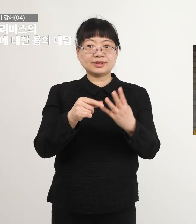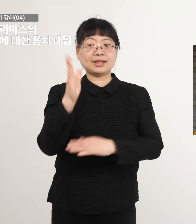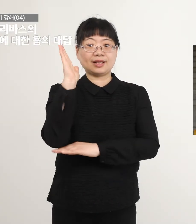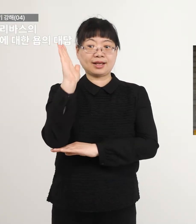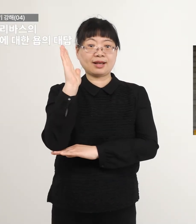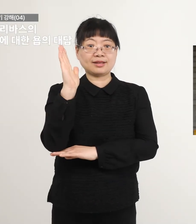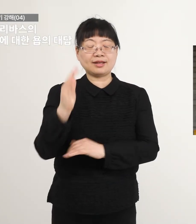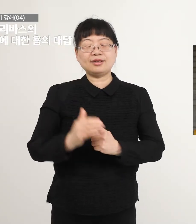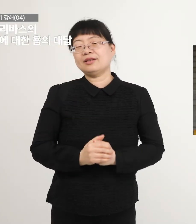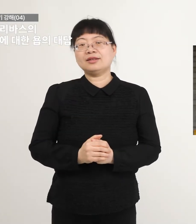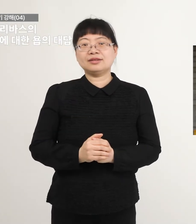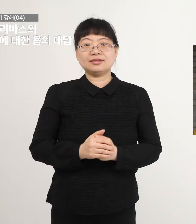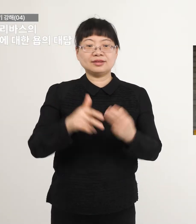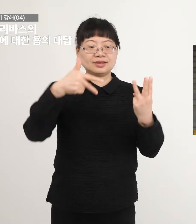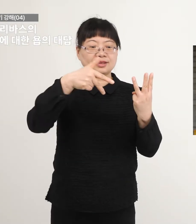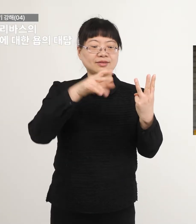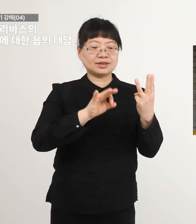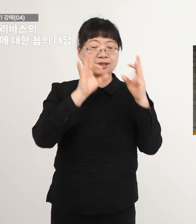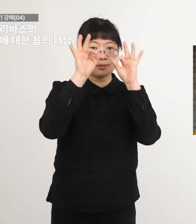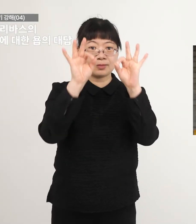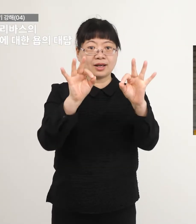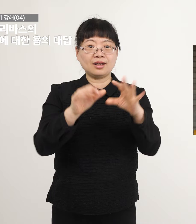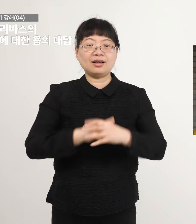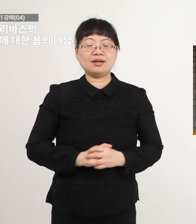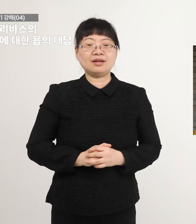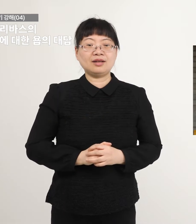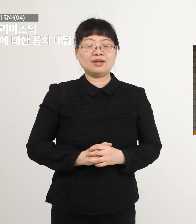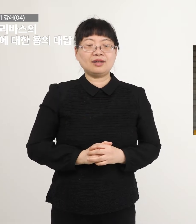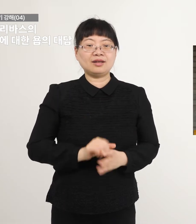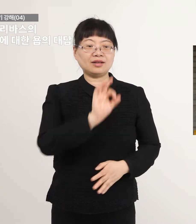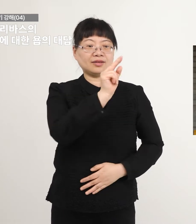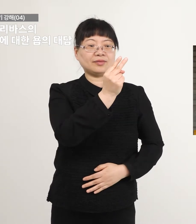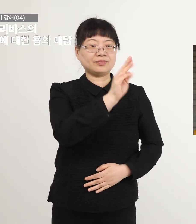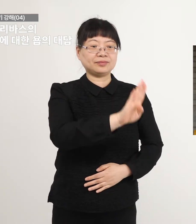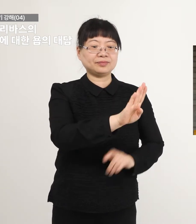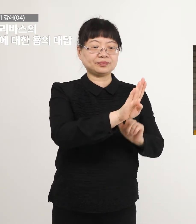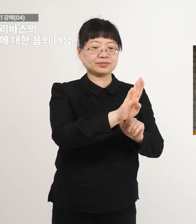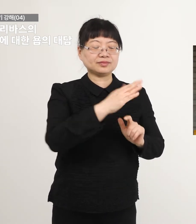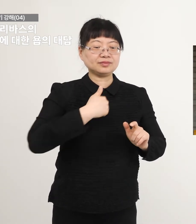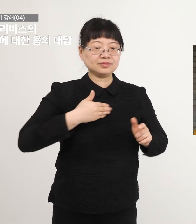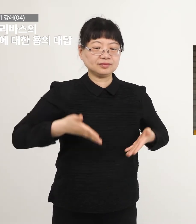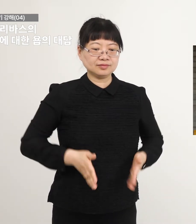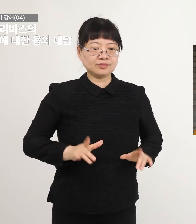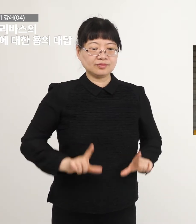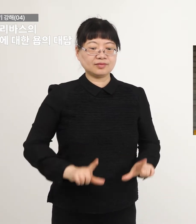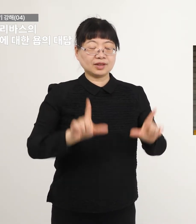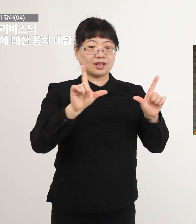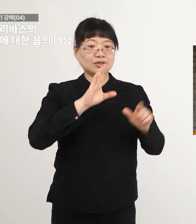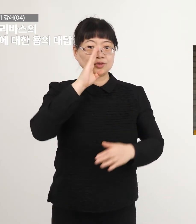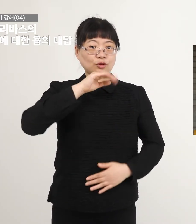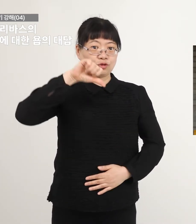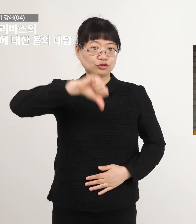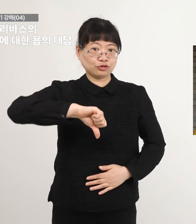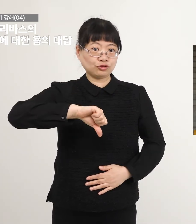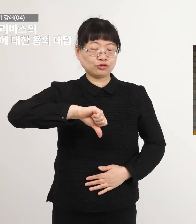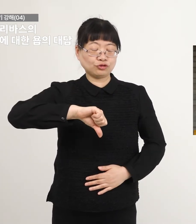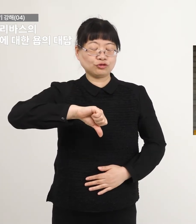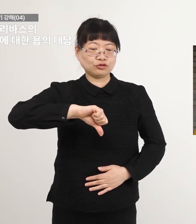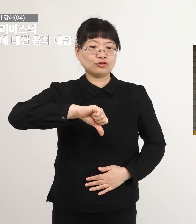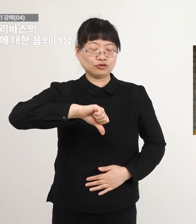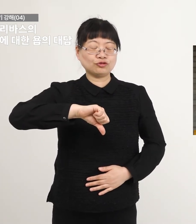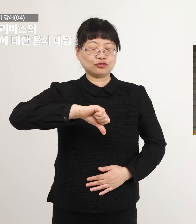우리 3장에서는 욥이 자기의 낱날을 저주할 정도로